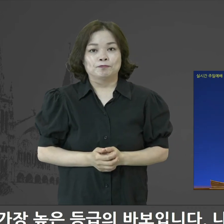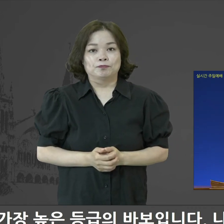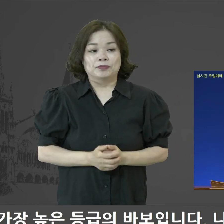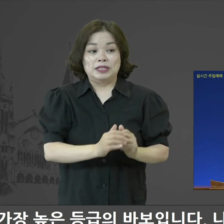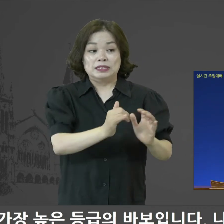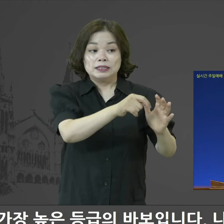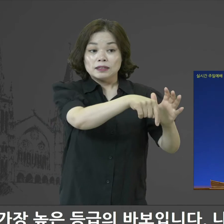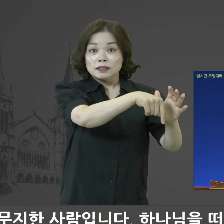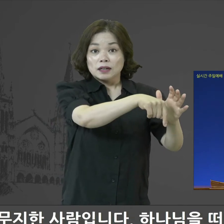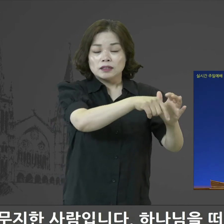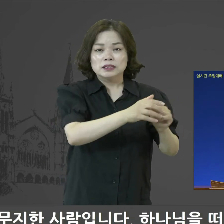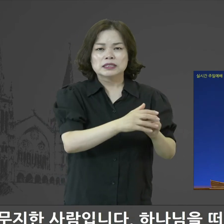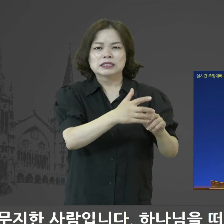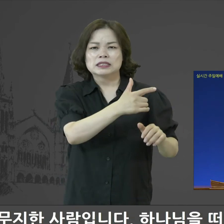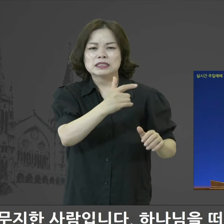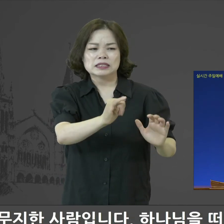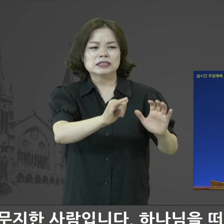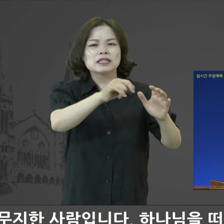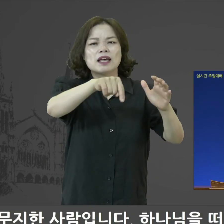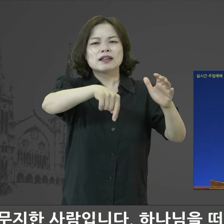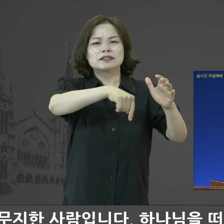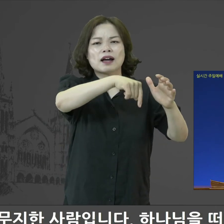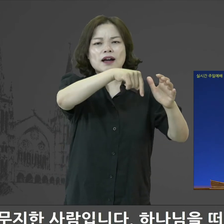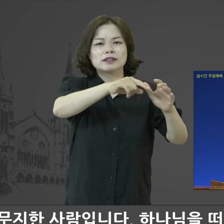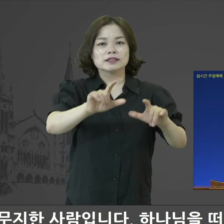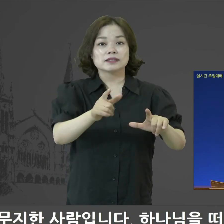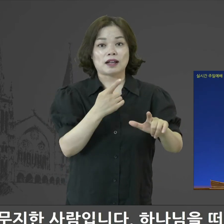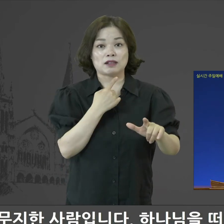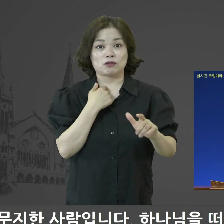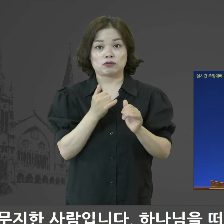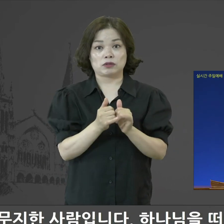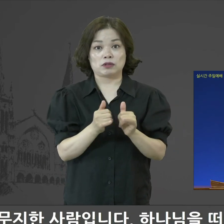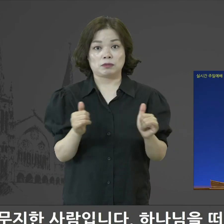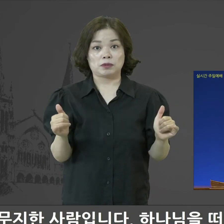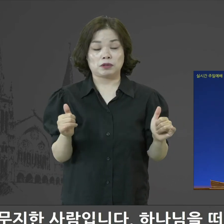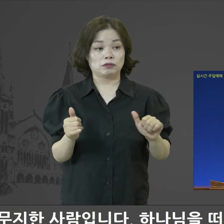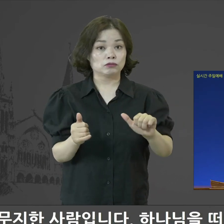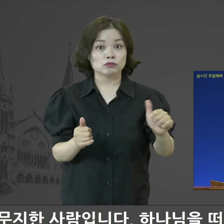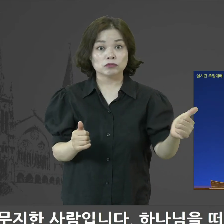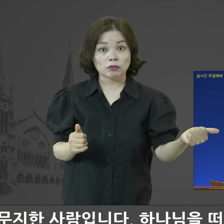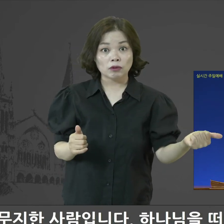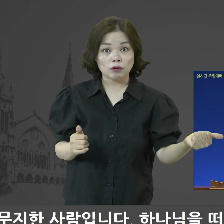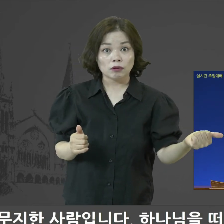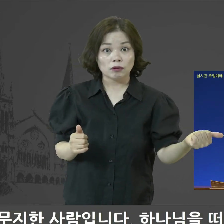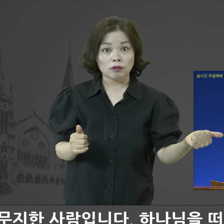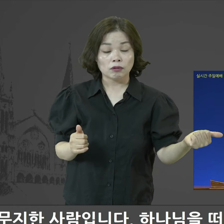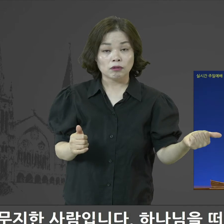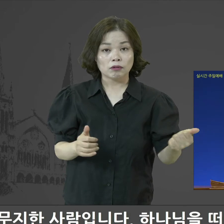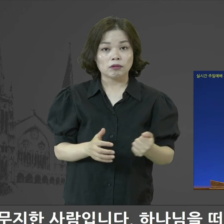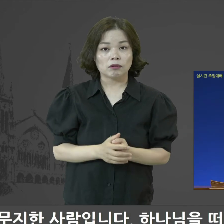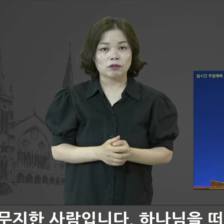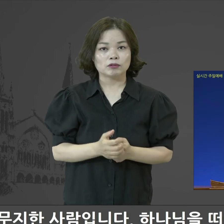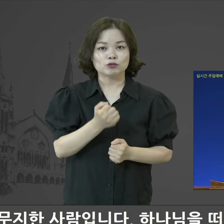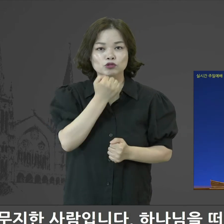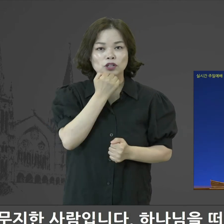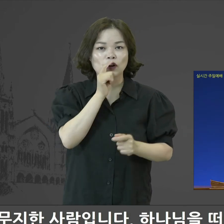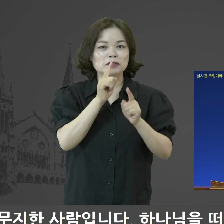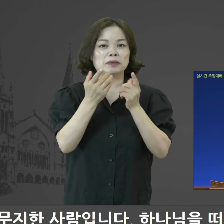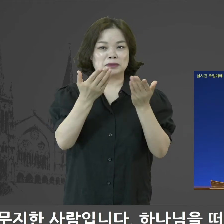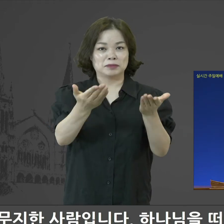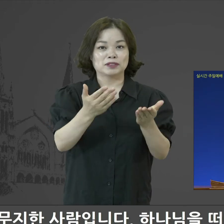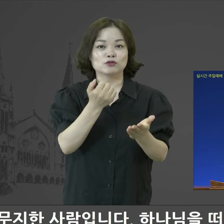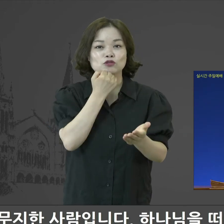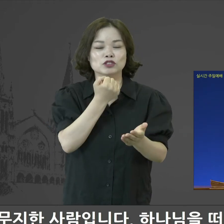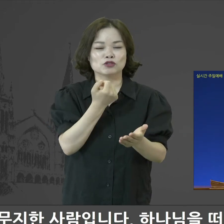세상 속에서 지극히 세상적으로 살던 사람이 죽었답니다. 웃자고 하는 얘기입니다.